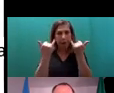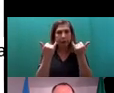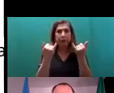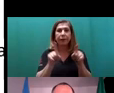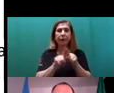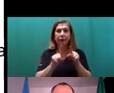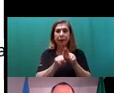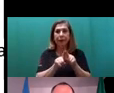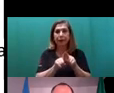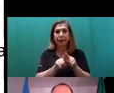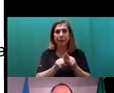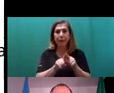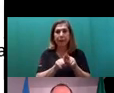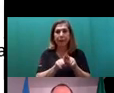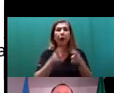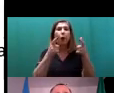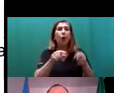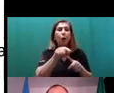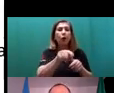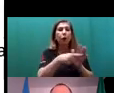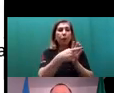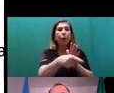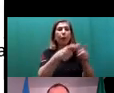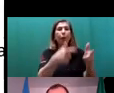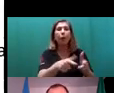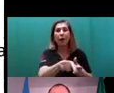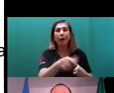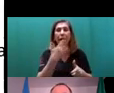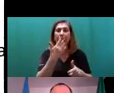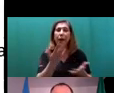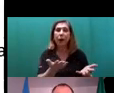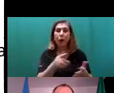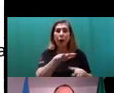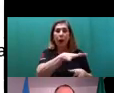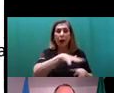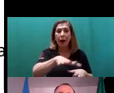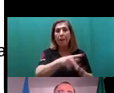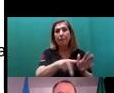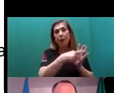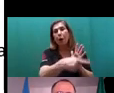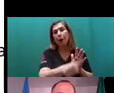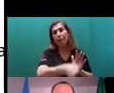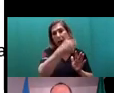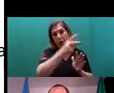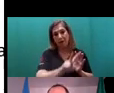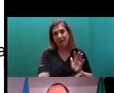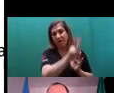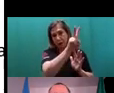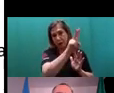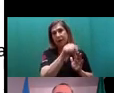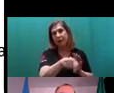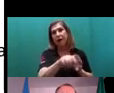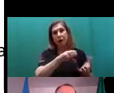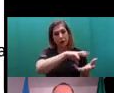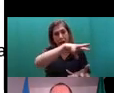as pessoas de onde vêm esses alimentos, priorizando consumo local, priorizando agricultura sustentável,